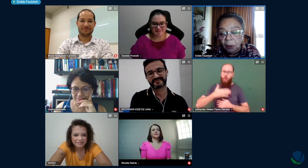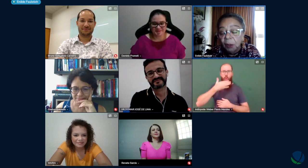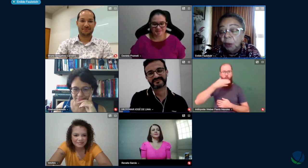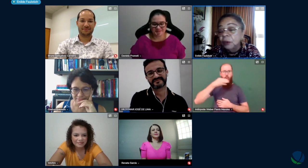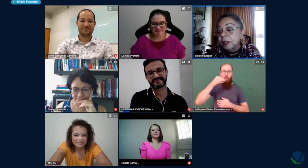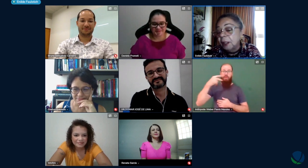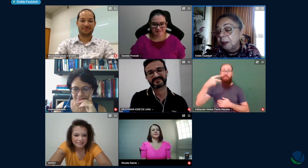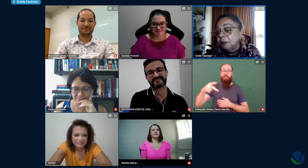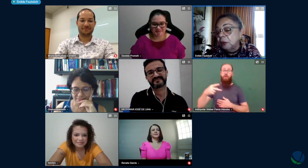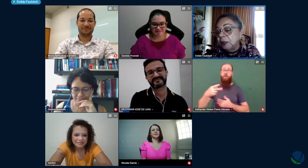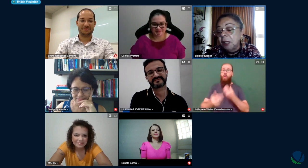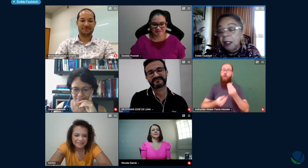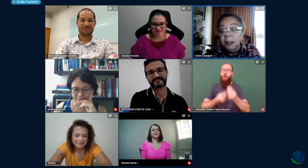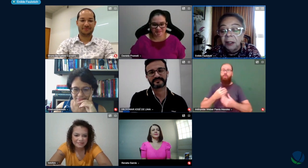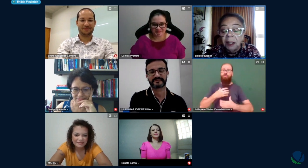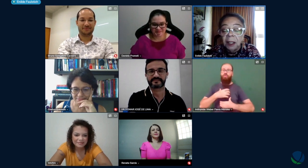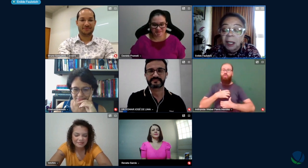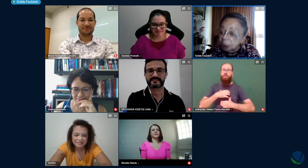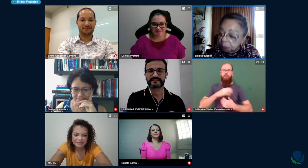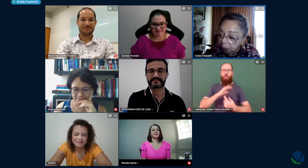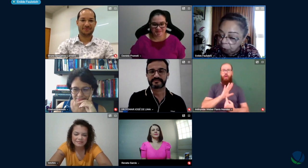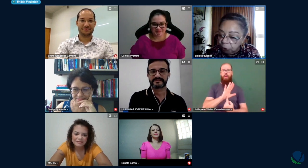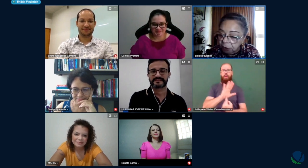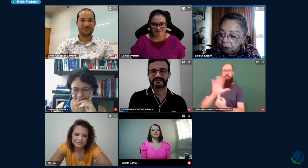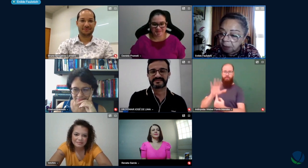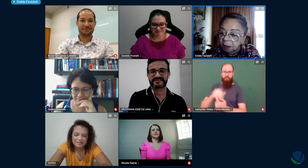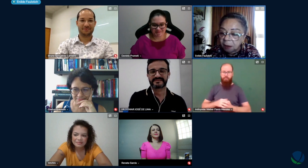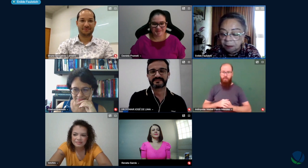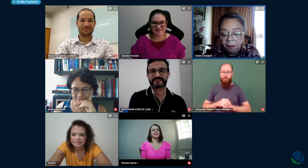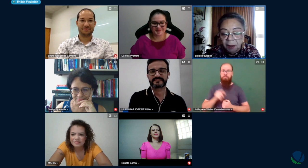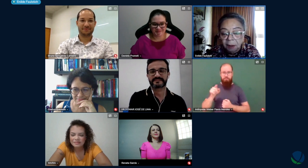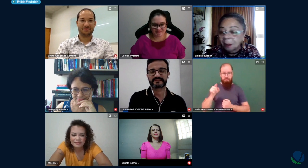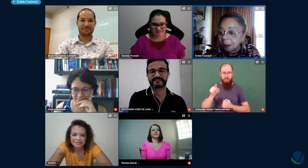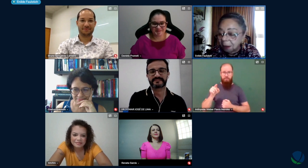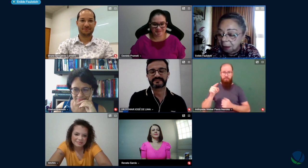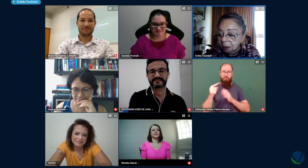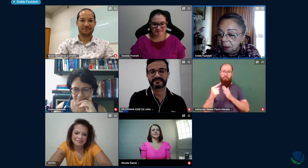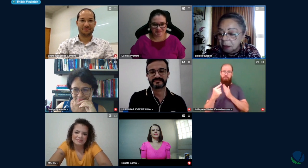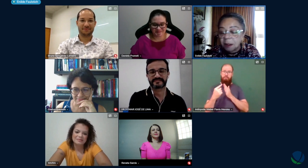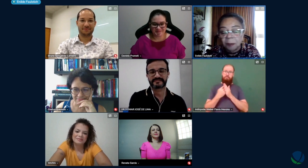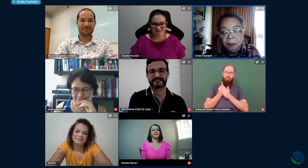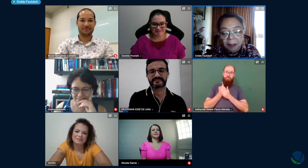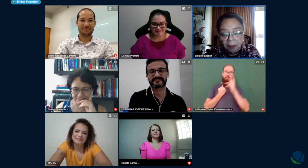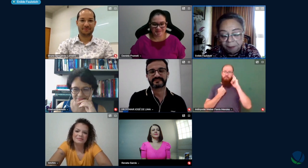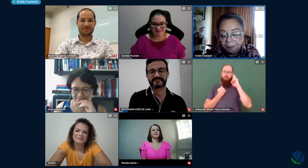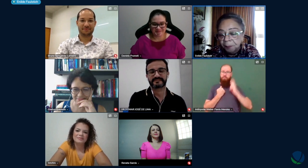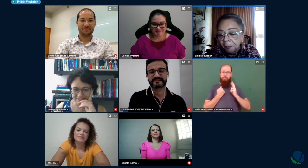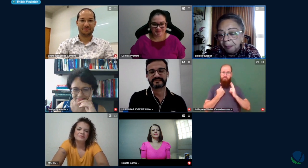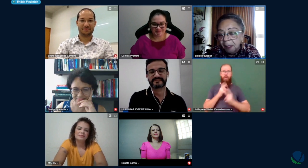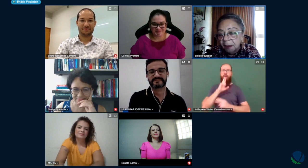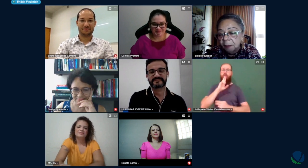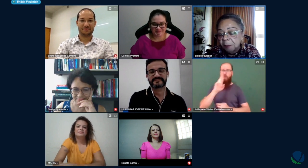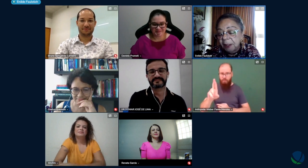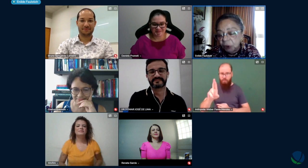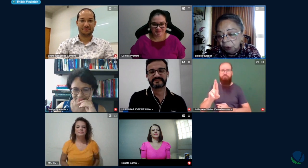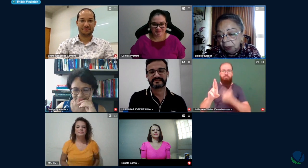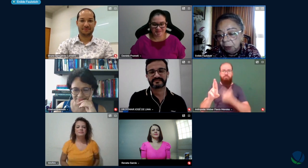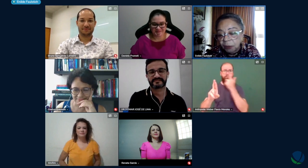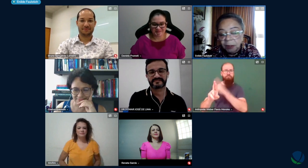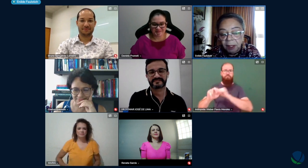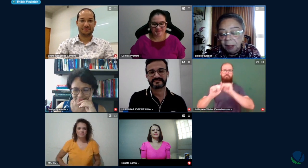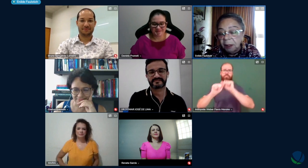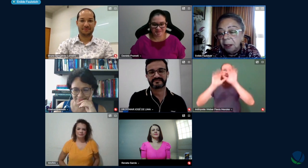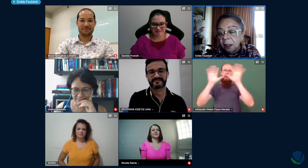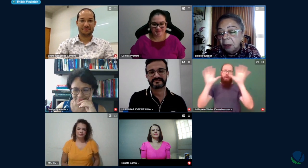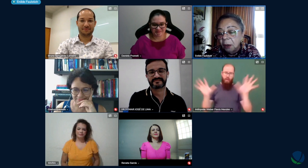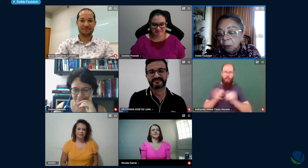apresentou, você tem as respostas bem claras assim, para a questão,